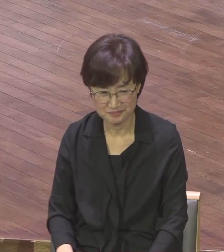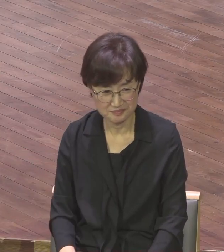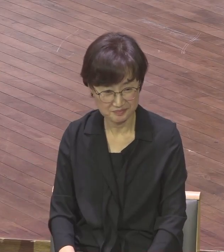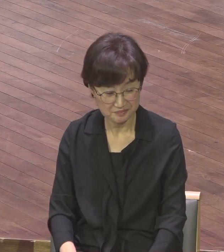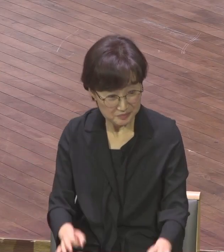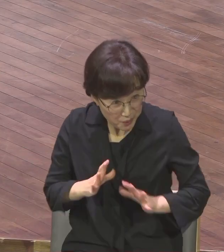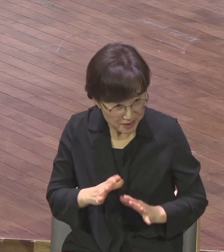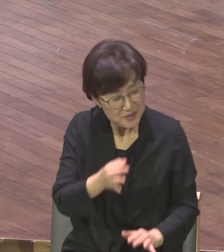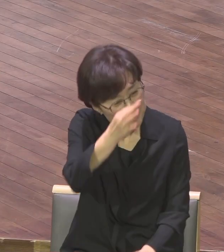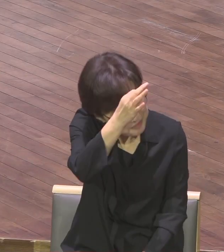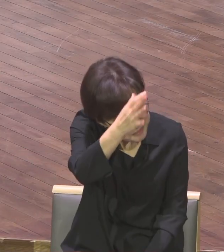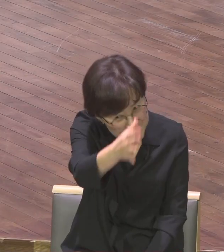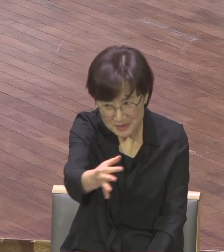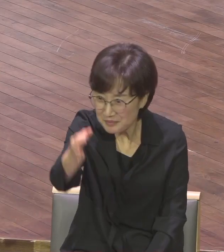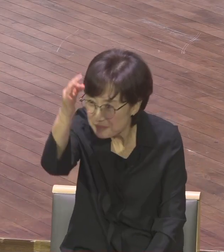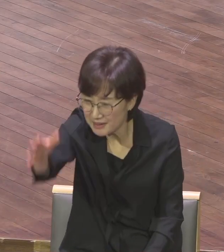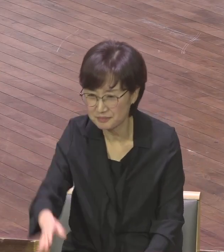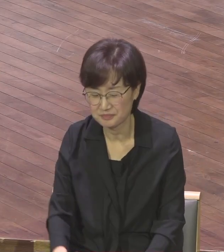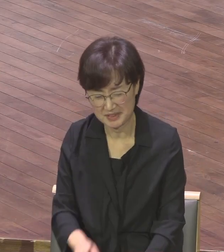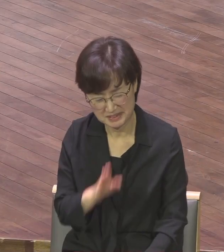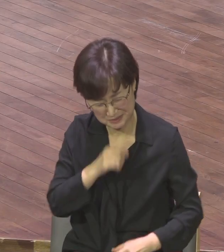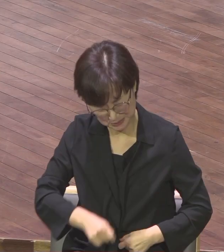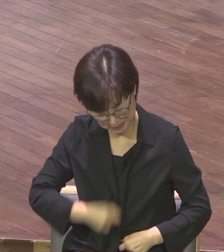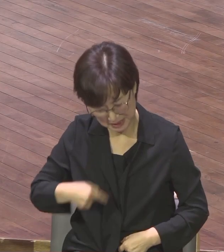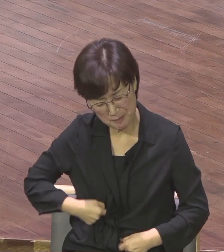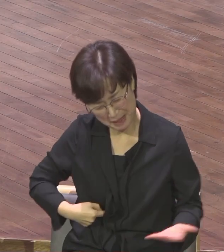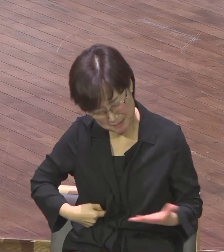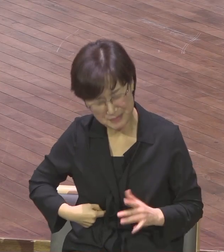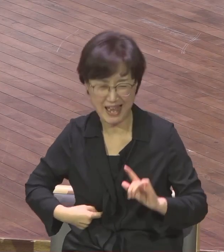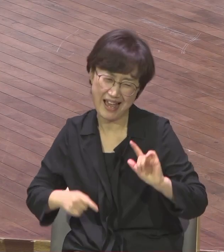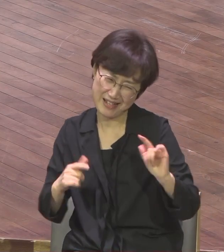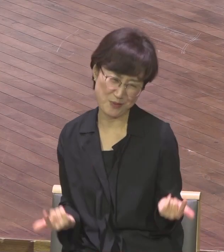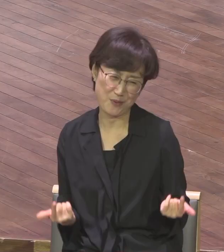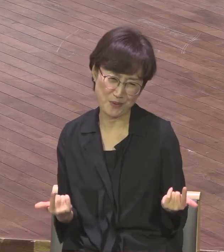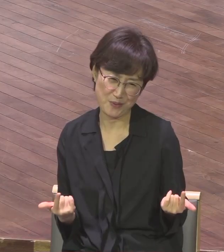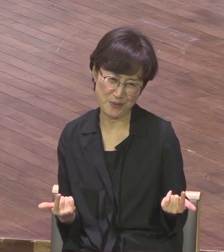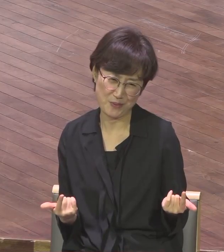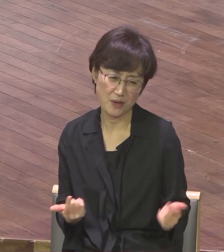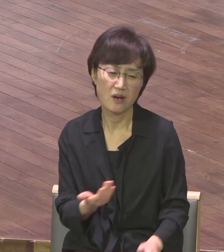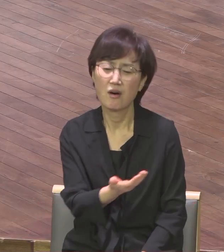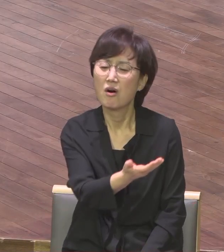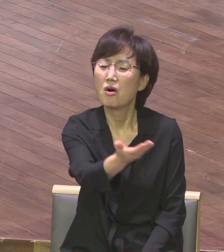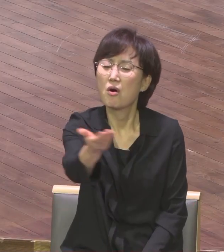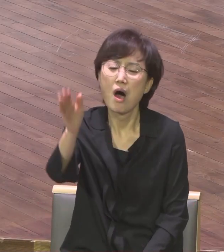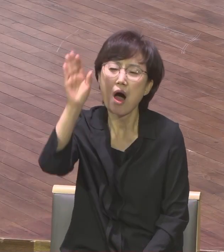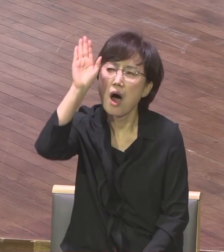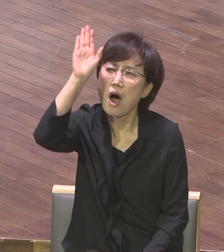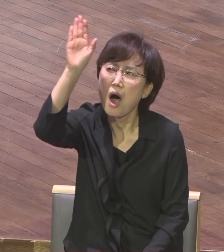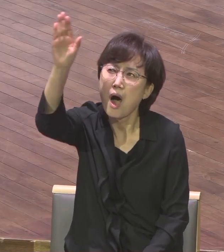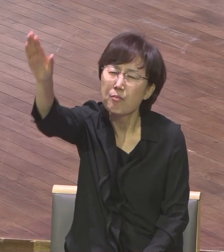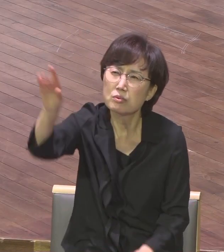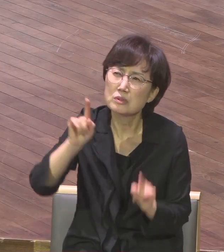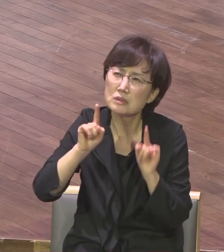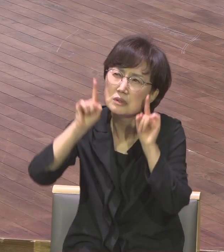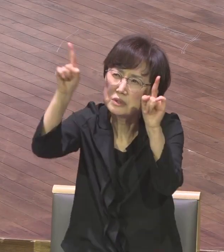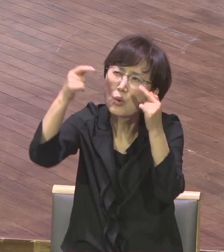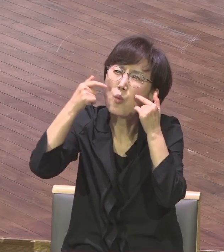해서 죄송합니다. 사실 내가 배가 아픈 게 아니고 당신들이 앞으로 지옥 갈 거